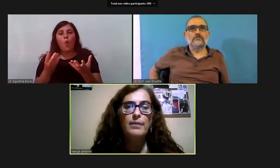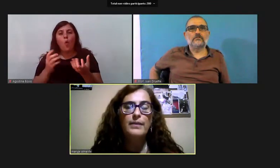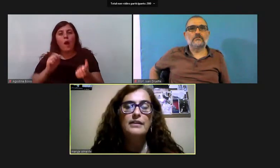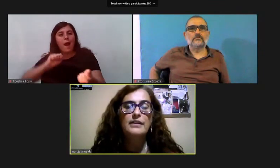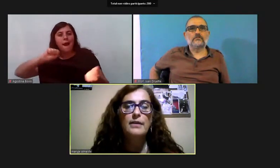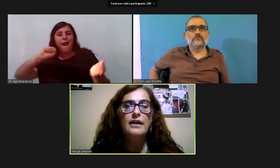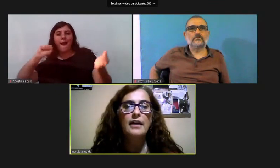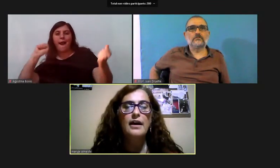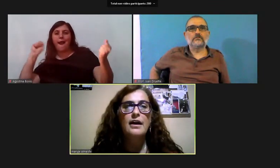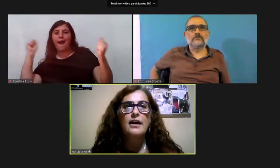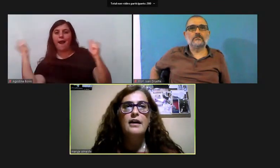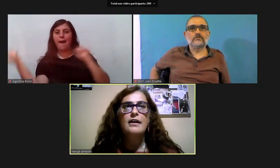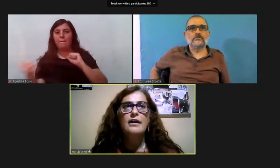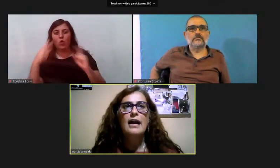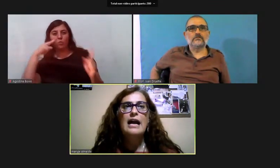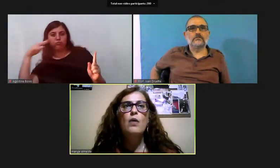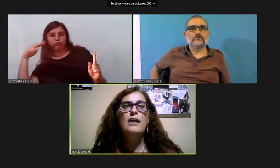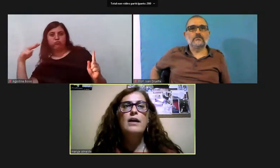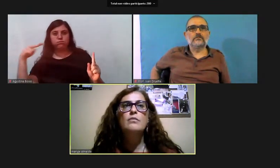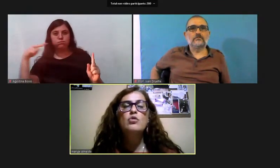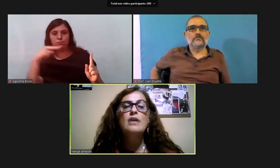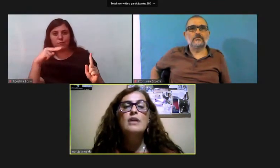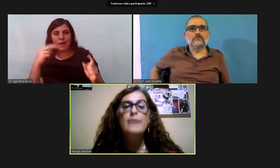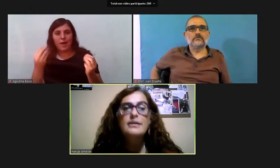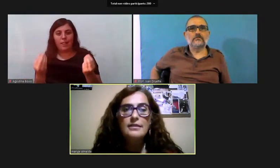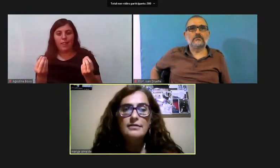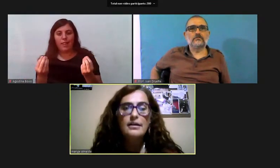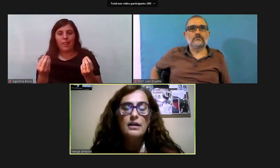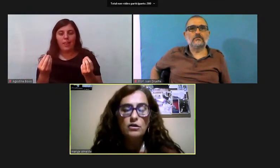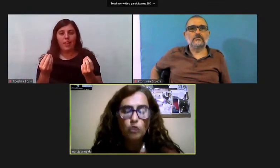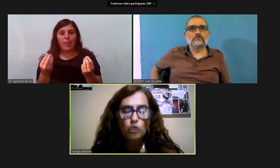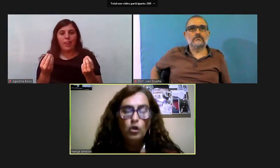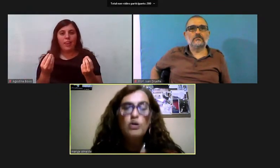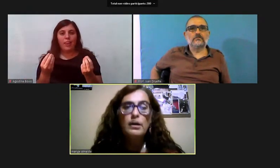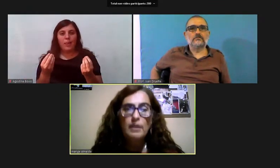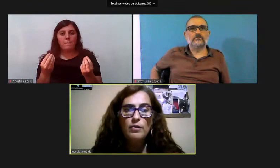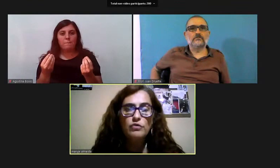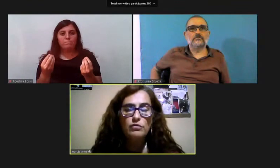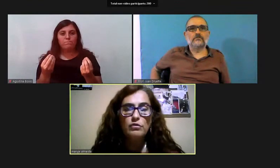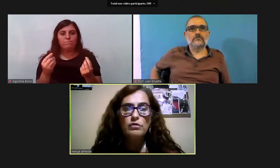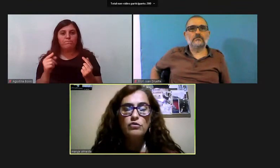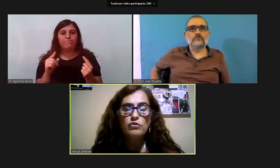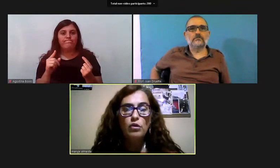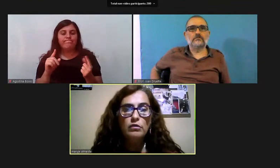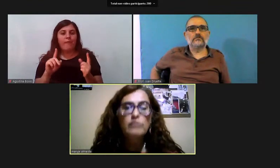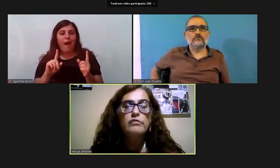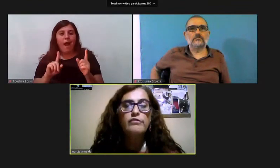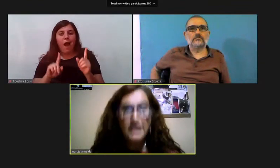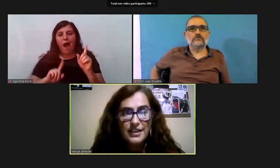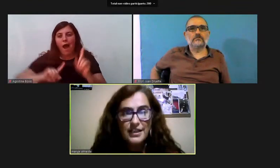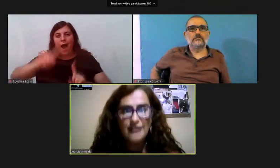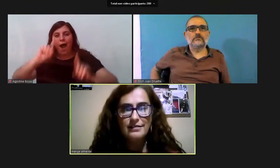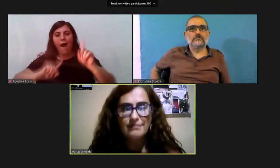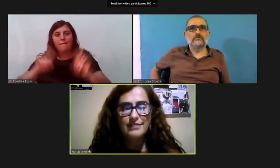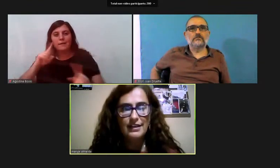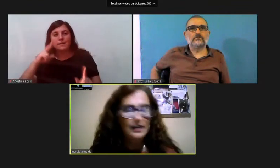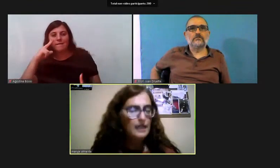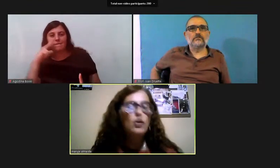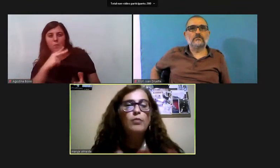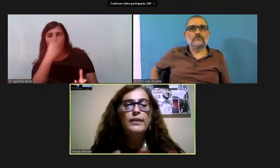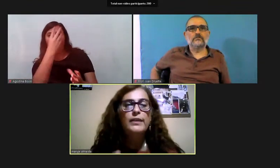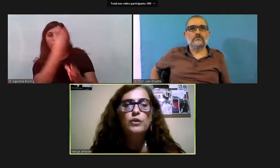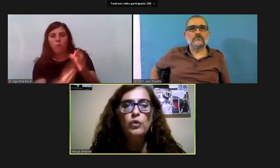esas perspectivas en las cuales muchas veces solo lo que vemos son fallas,